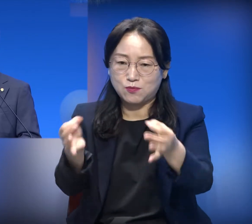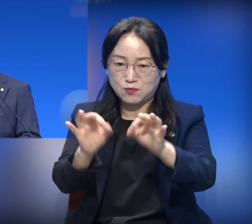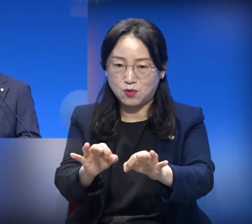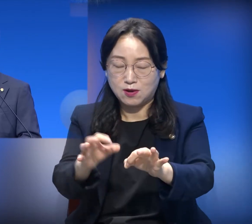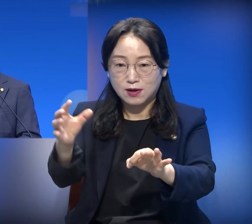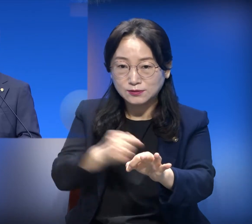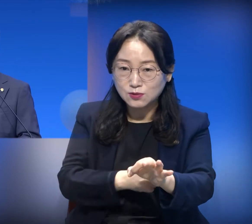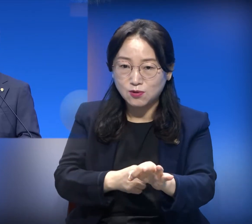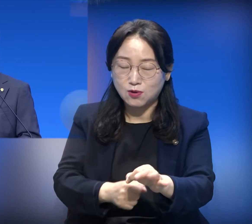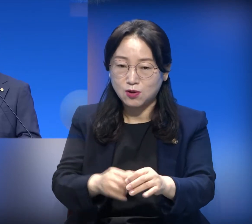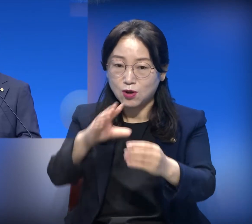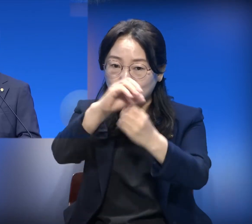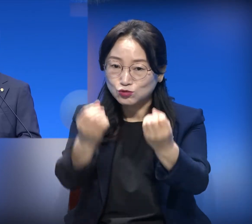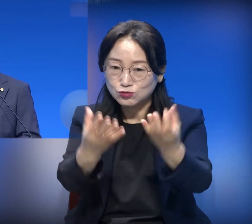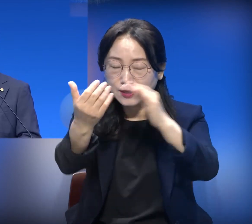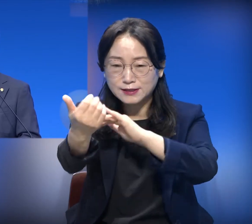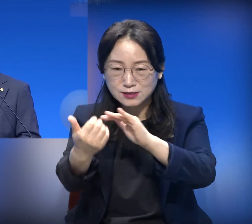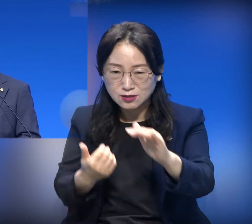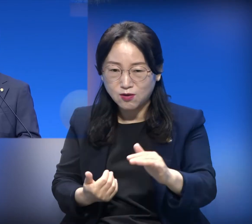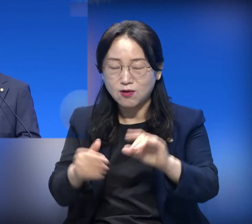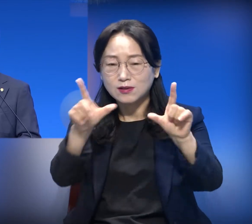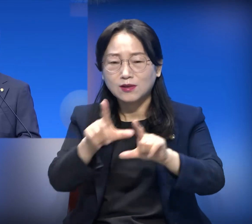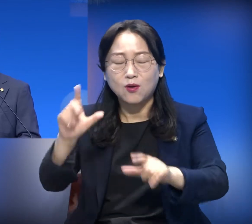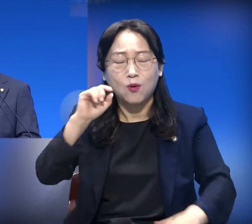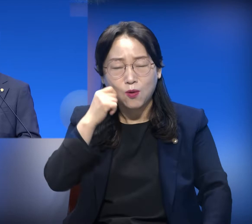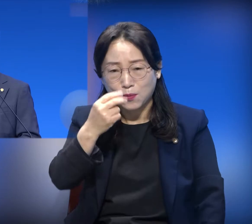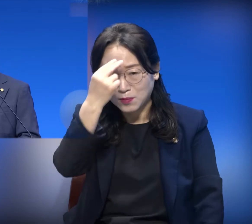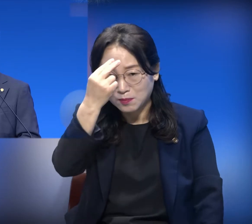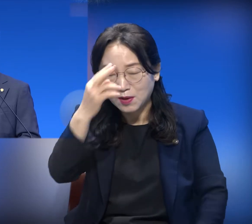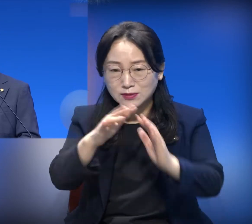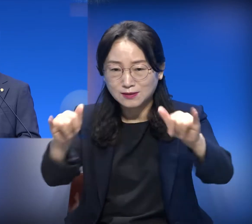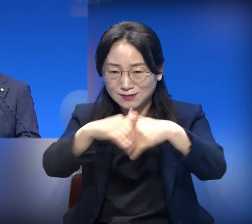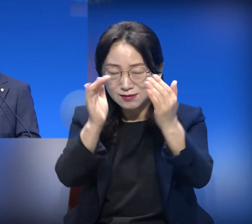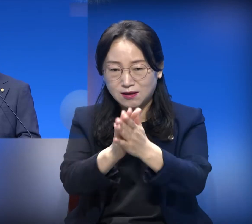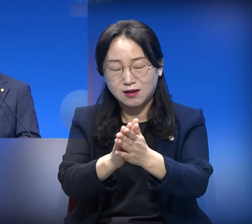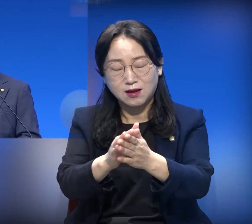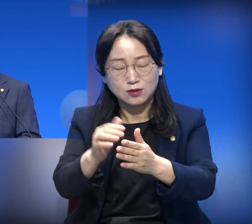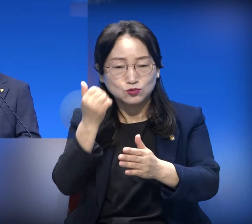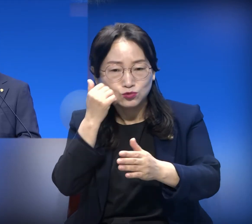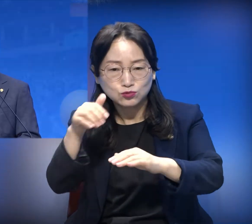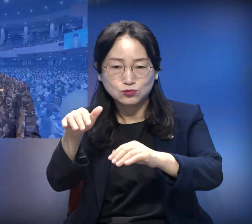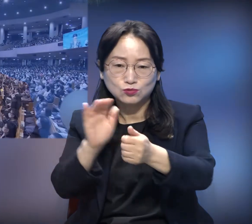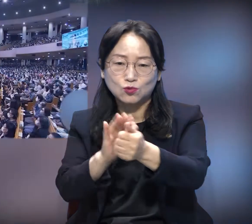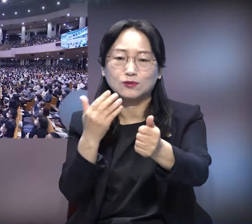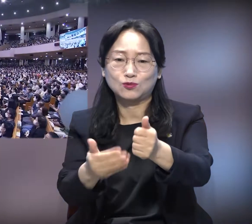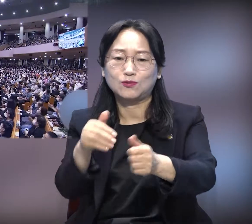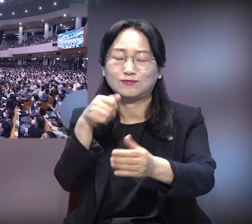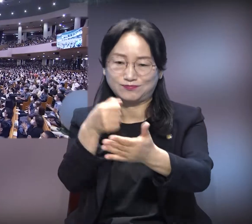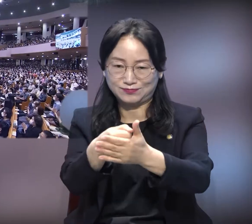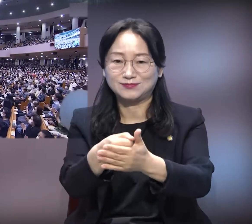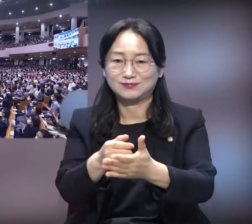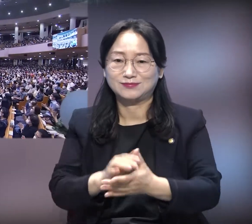추석 전에 영세소상인과 어려움 당한 모든 분들을 섬기기로 했습니다.